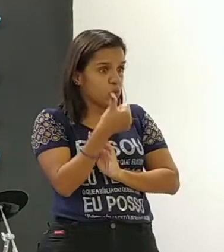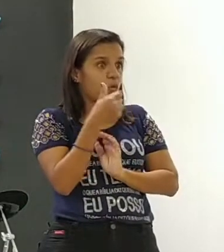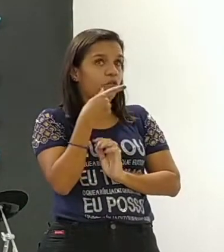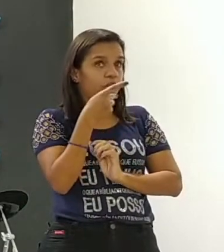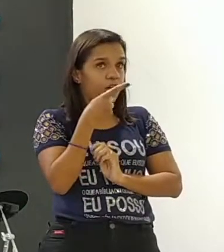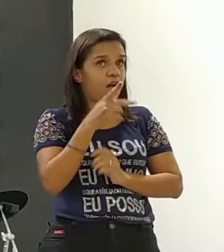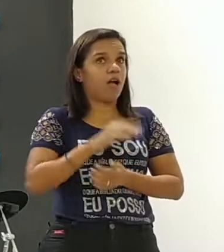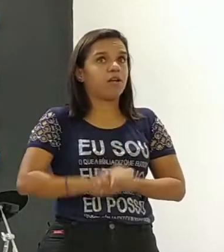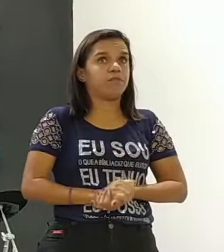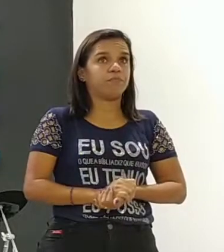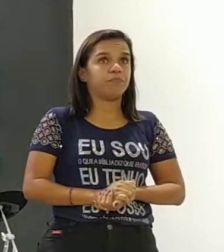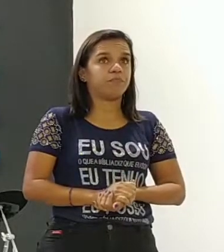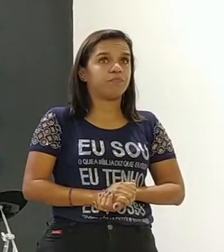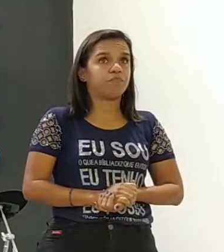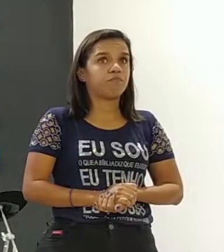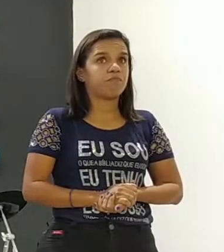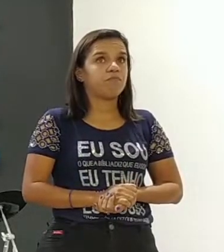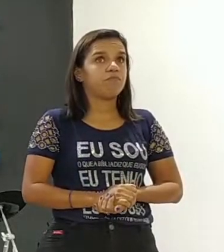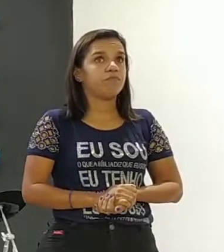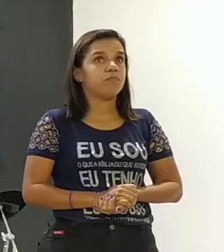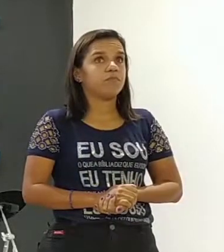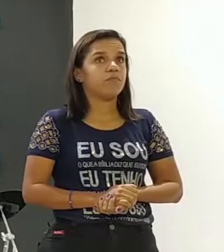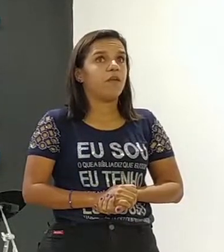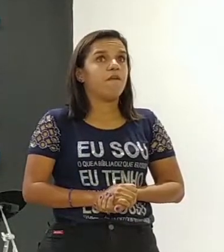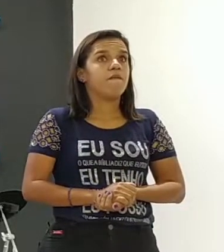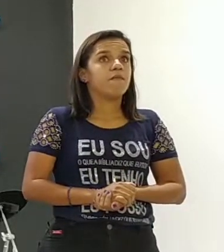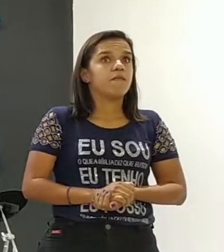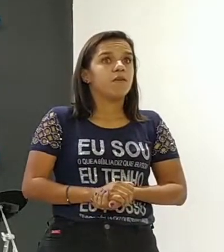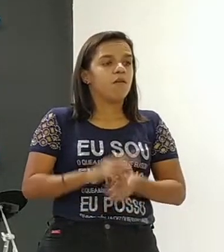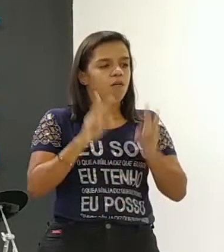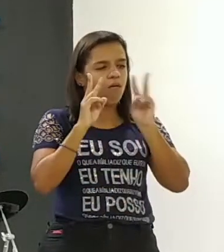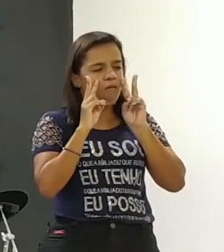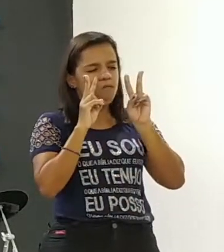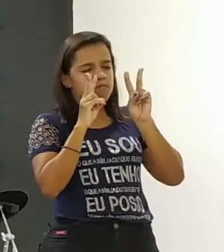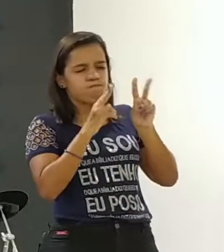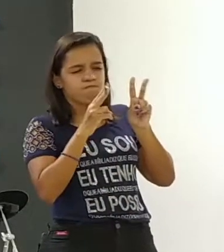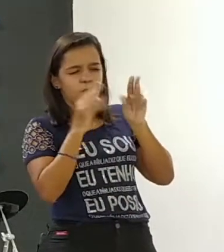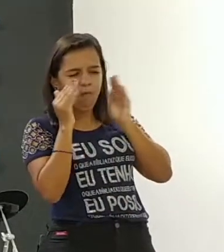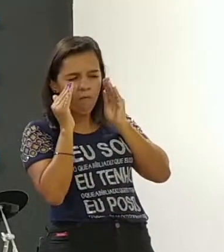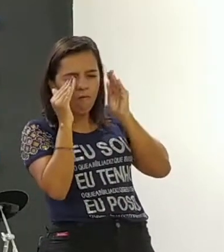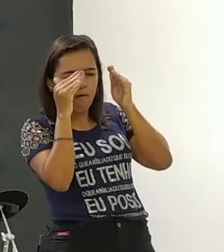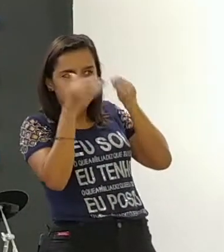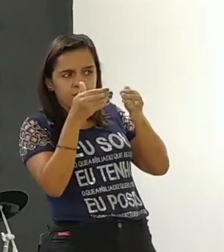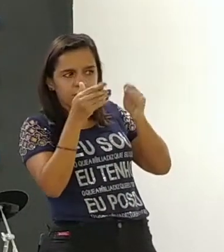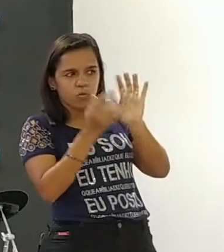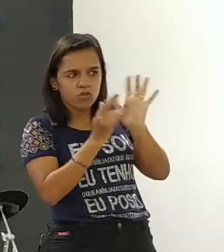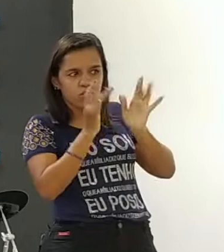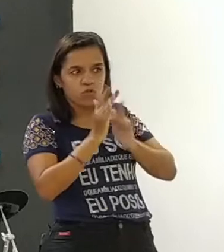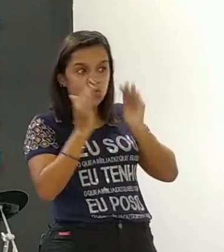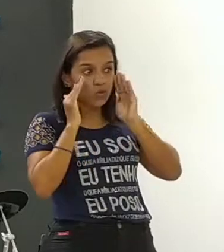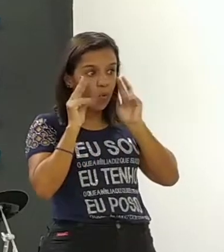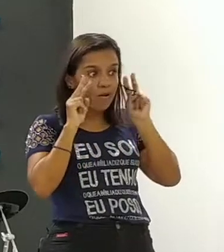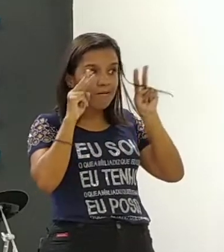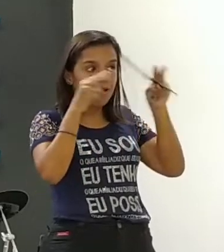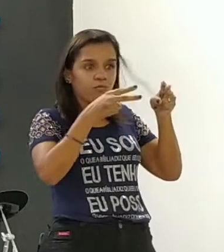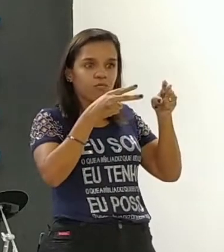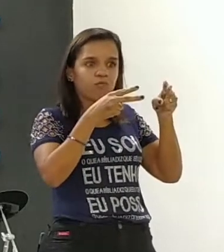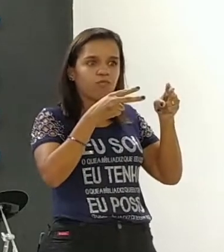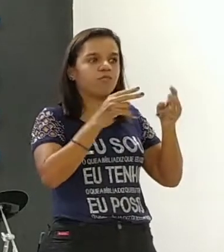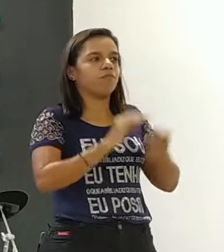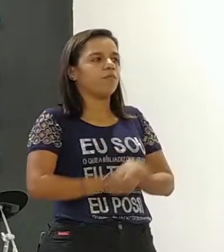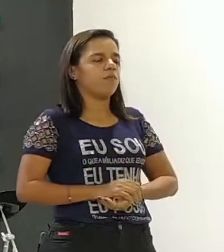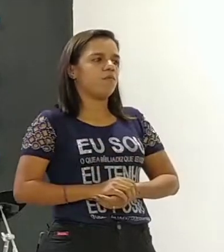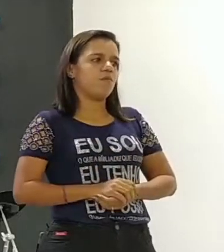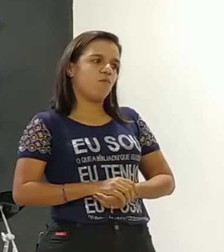Jesus, fitando os olhos é olhando com atenção, é olhando a fundo,